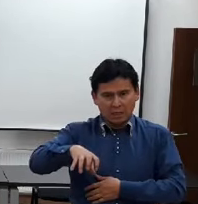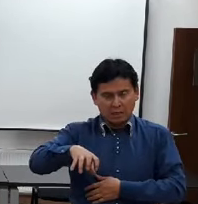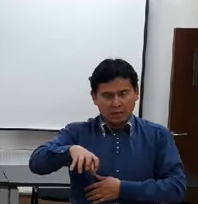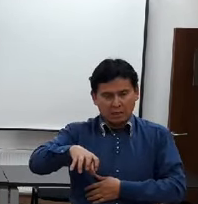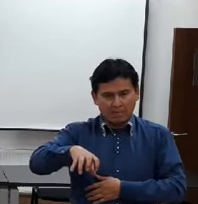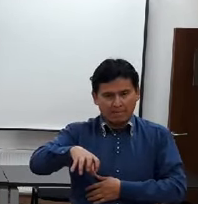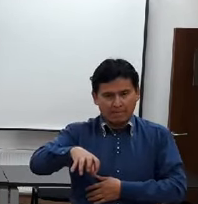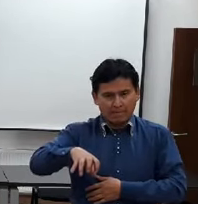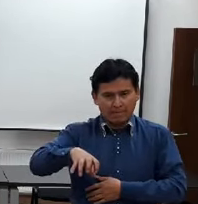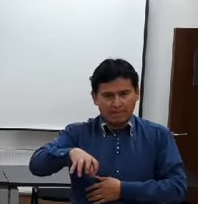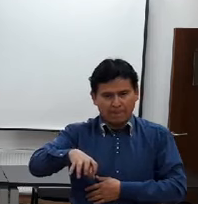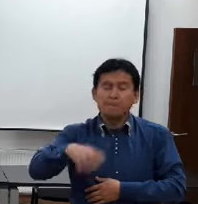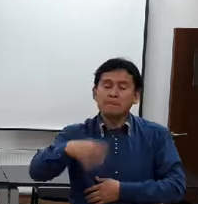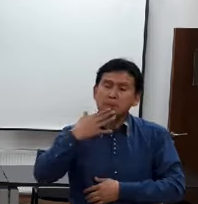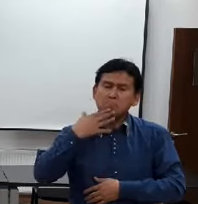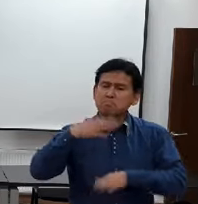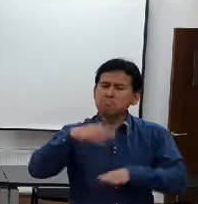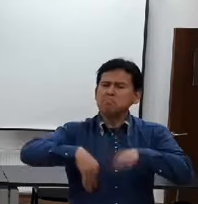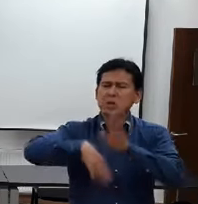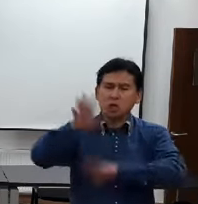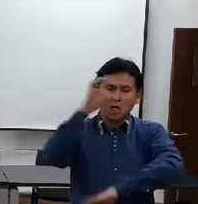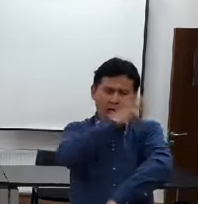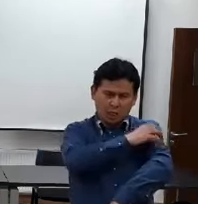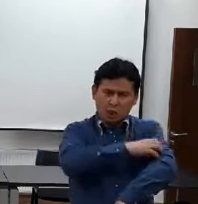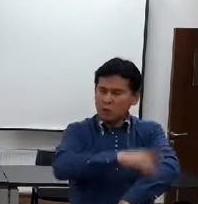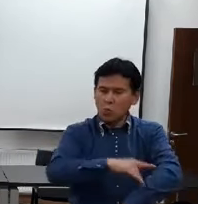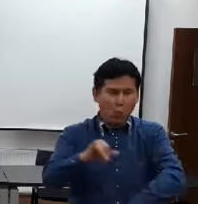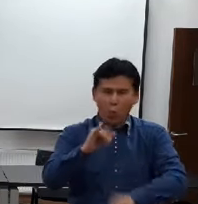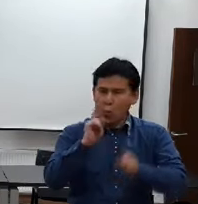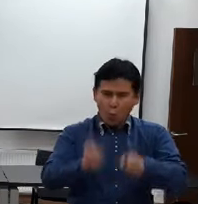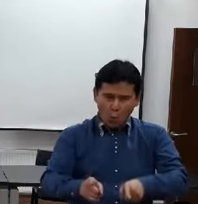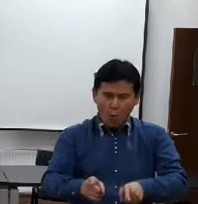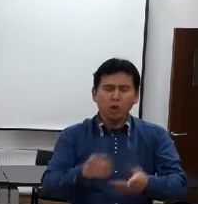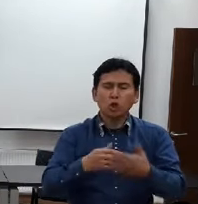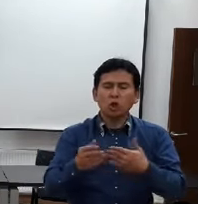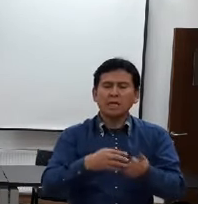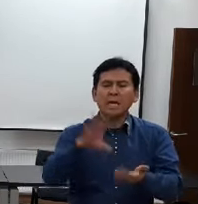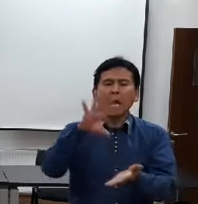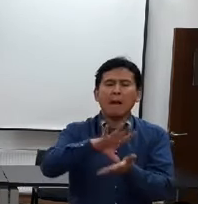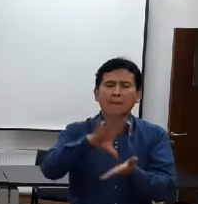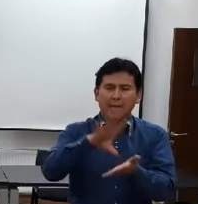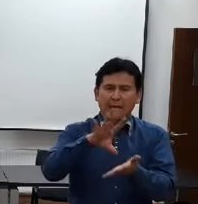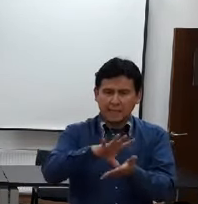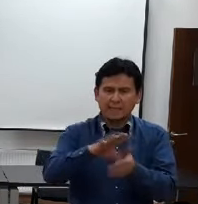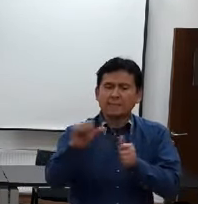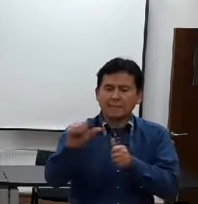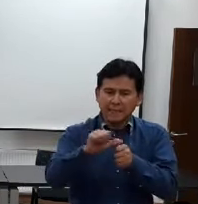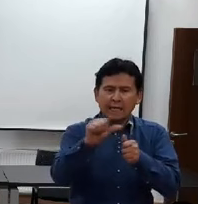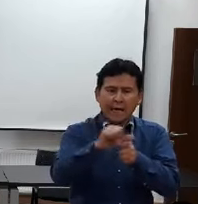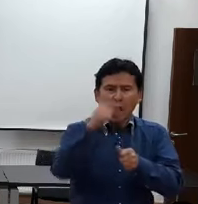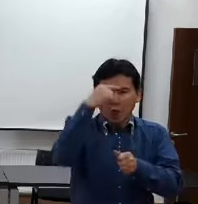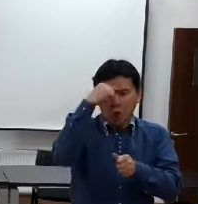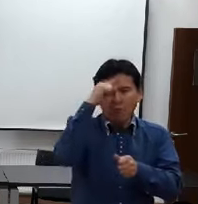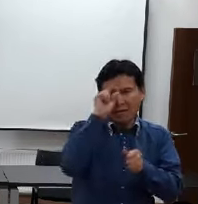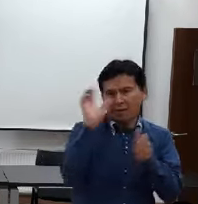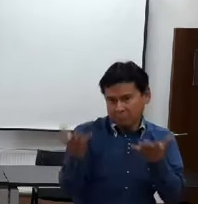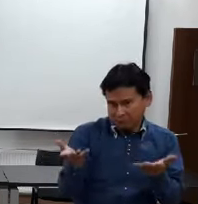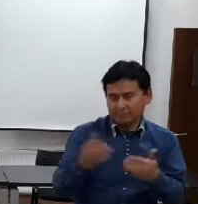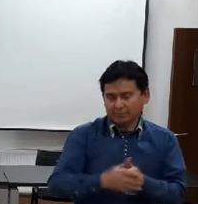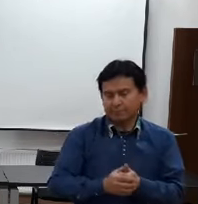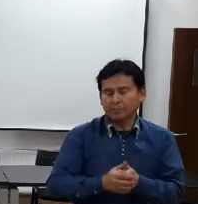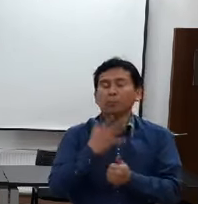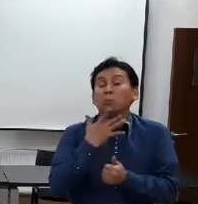mayoría de las regiones tener su residencia sanitaria cerca de los establecimientos de mayor complejidad